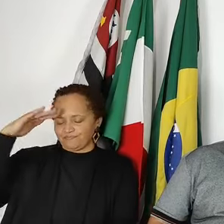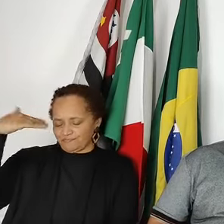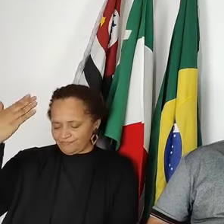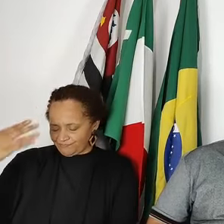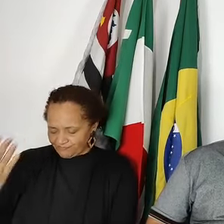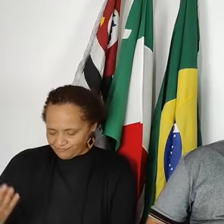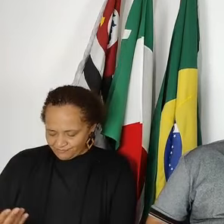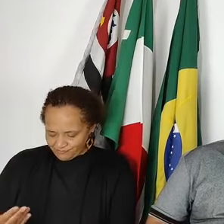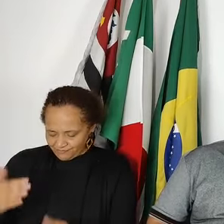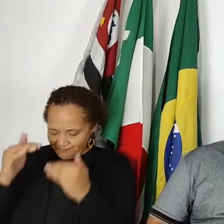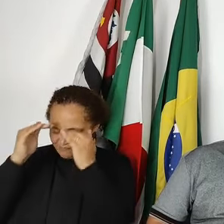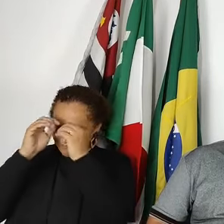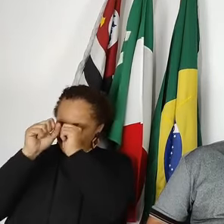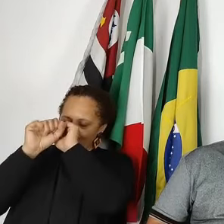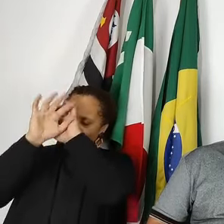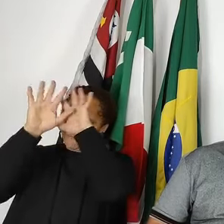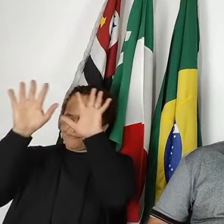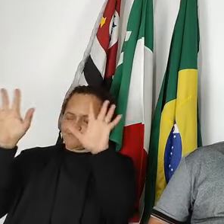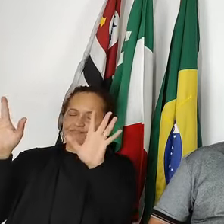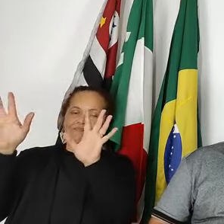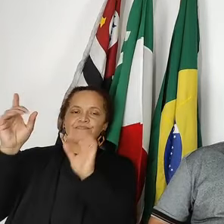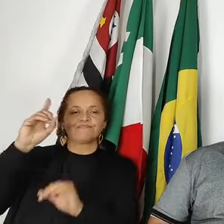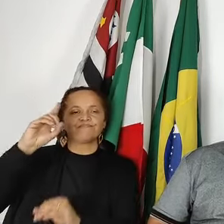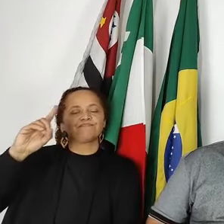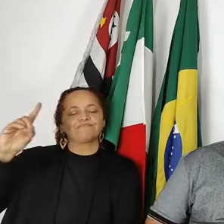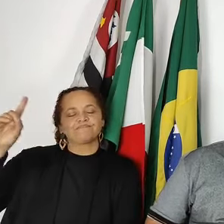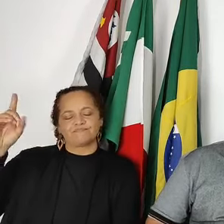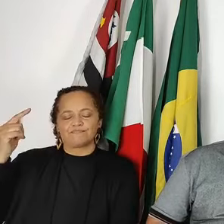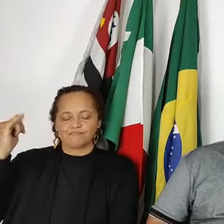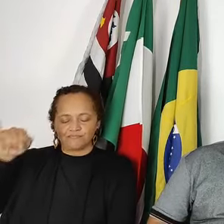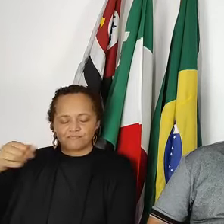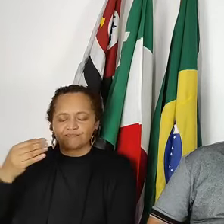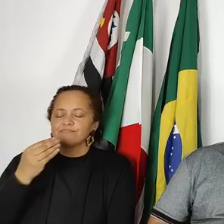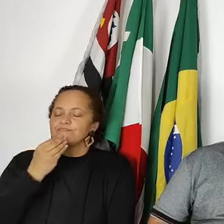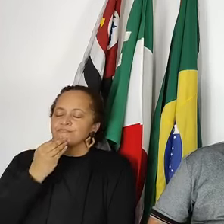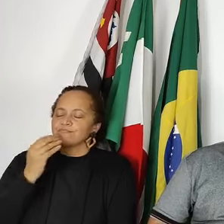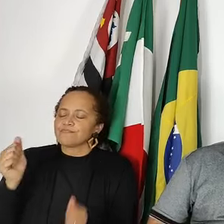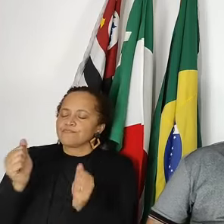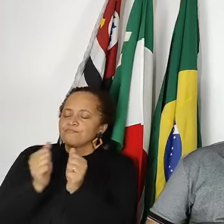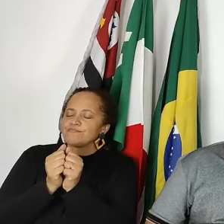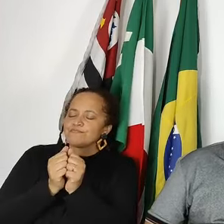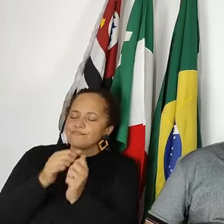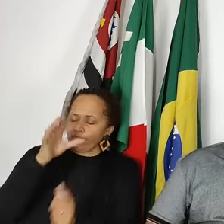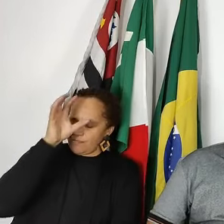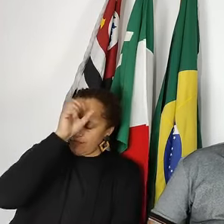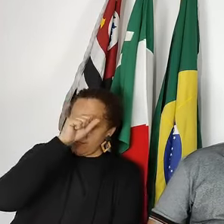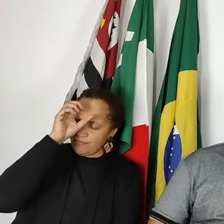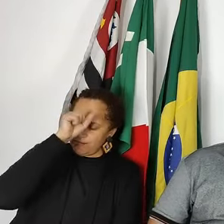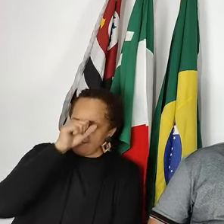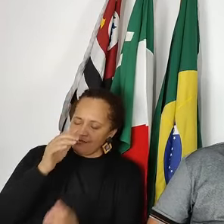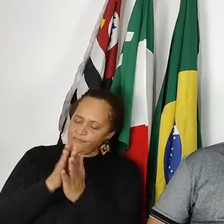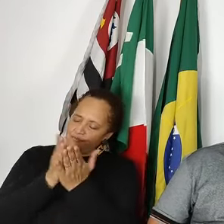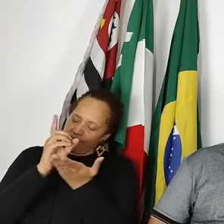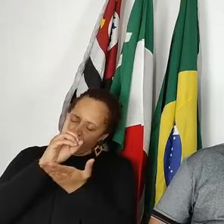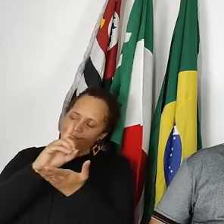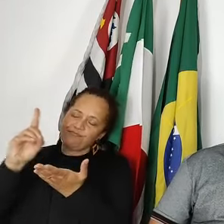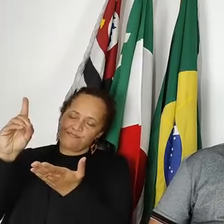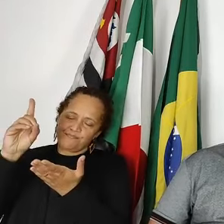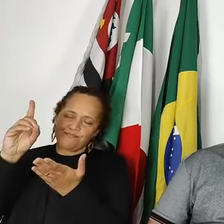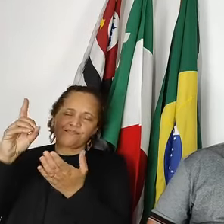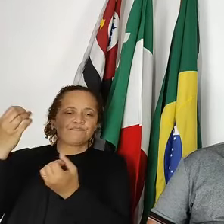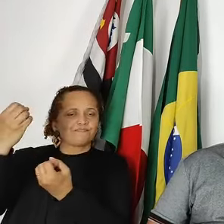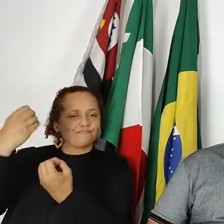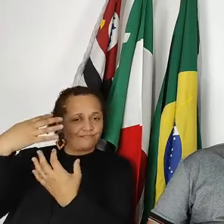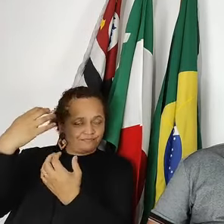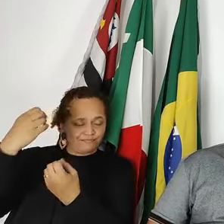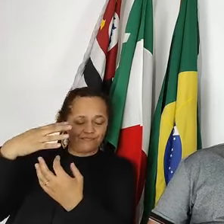toda a glória a Ti, por mais essa oportunidade de estarmos aqui aprendendo da sua palavra e sendo ensinado e